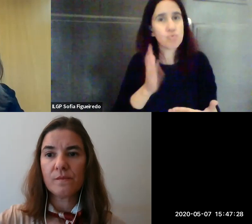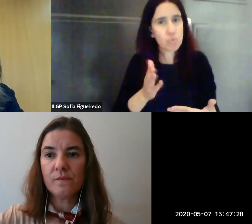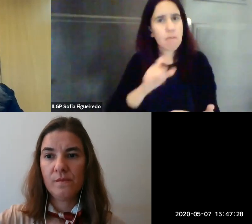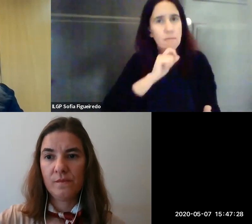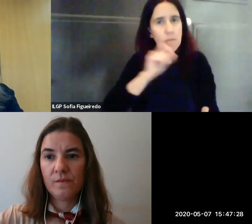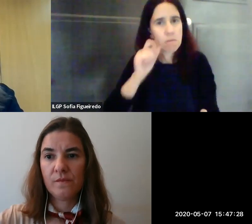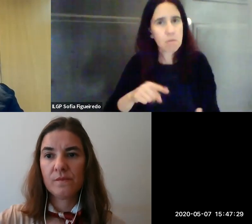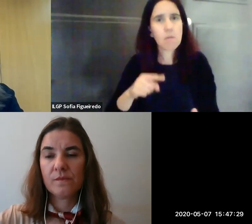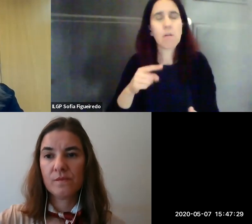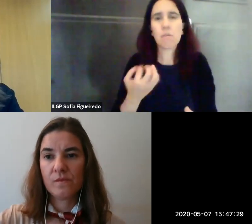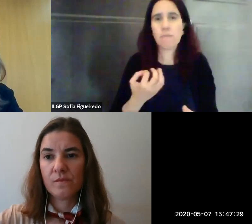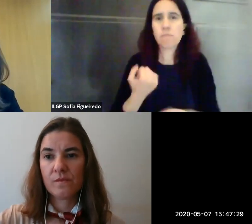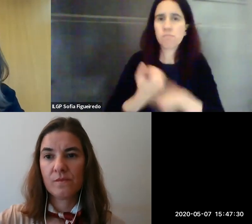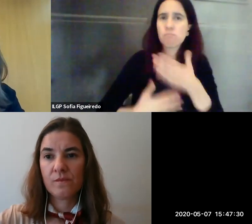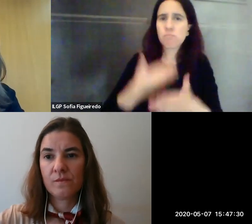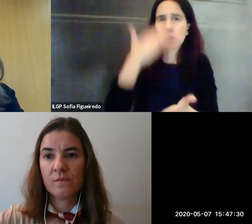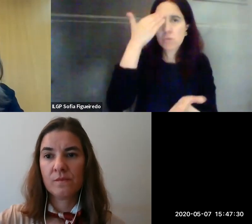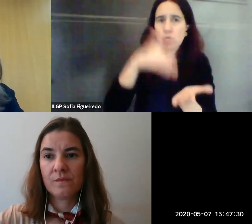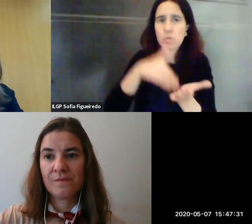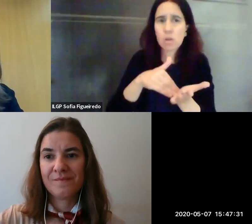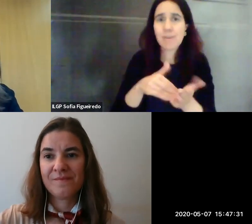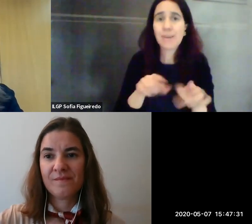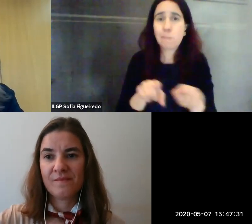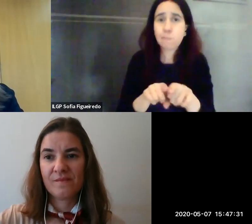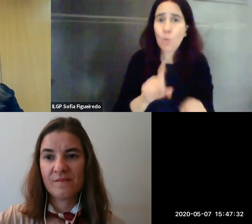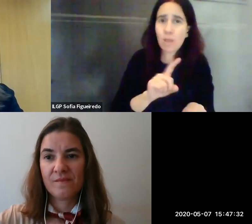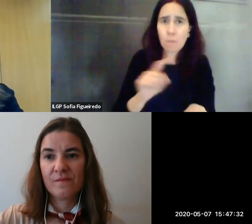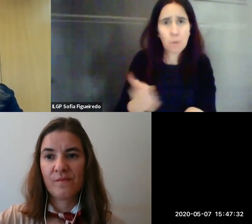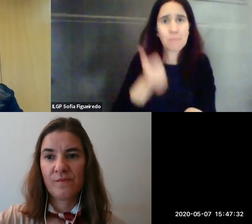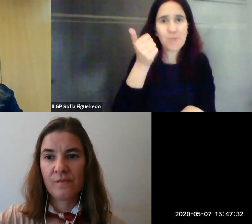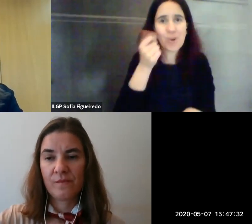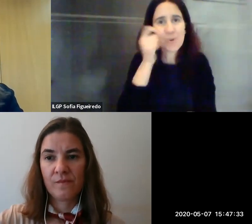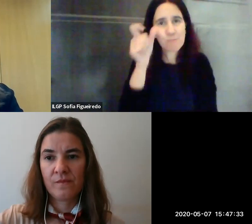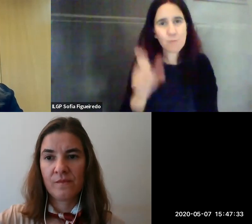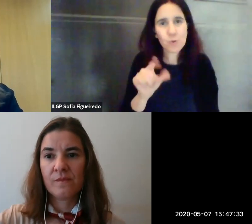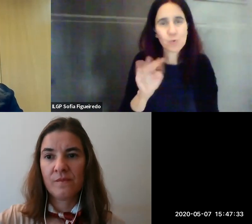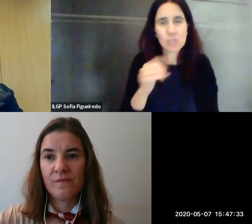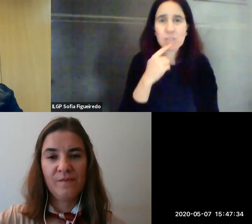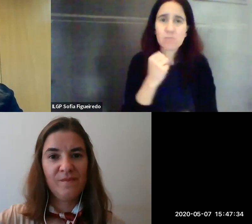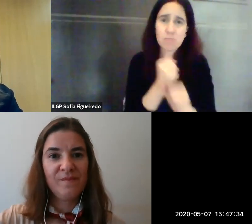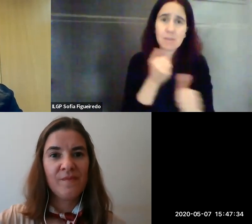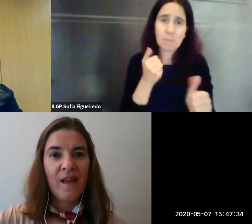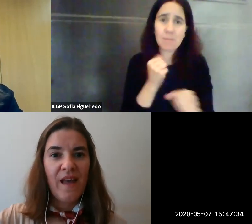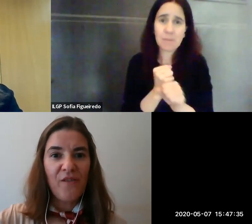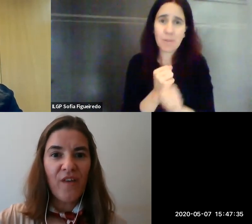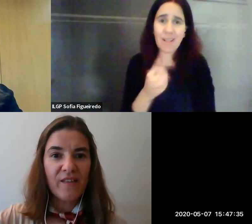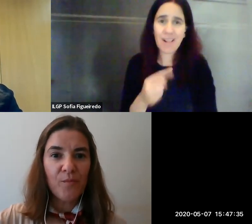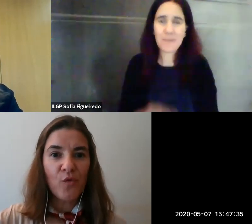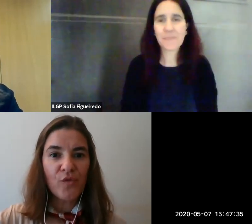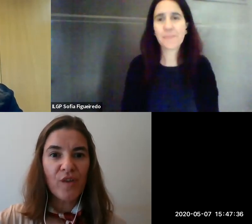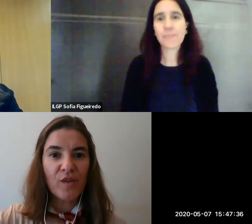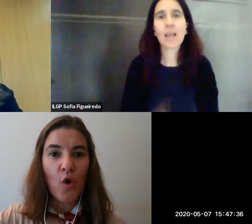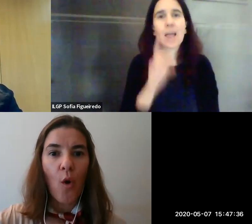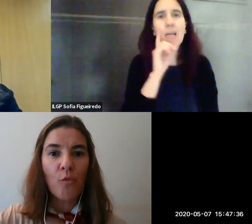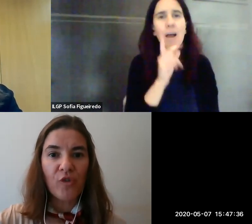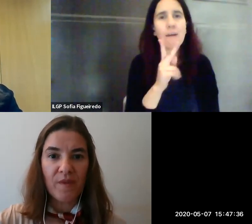se consegue ter resultados, se não iguais, melhores, como dizia o Luís, nem trabalhar em teletrabalho. A Wanda